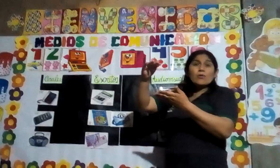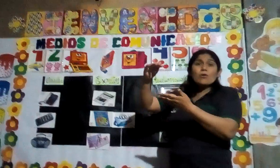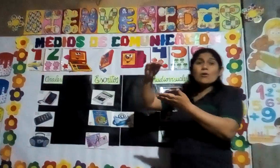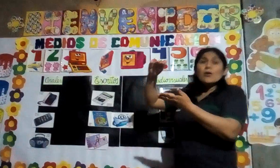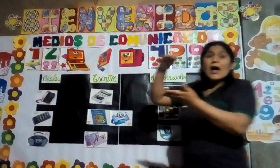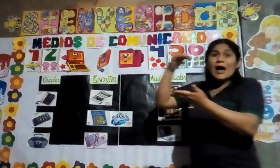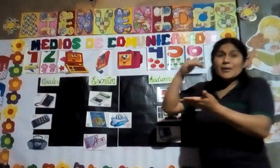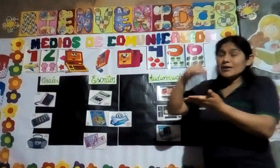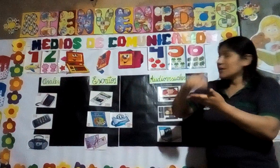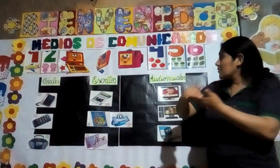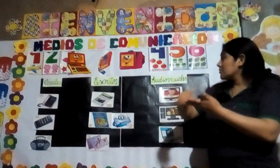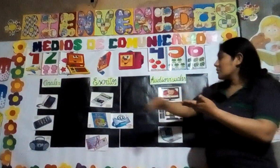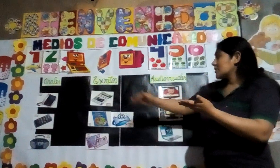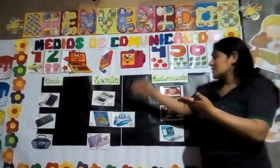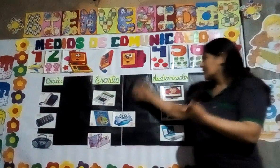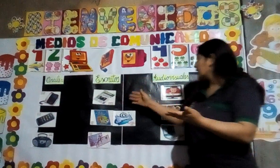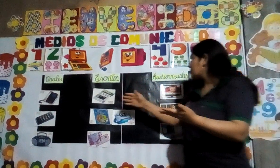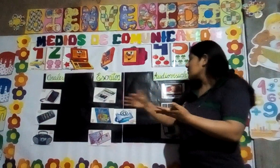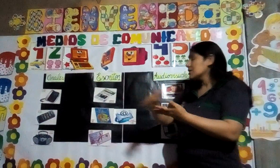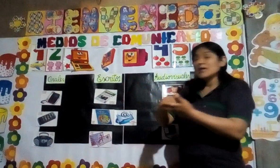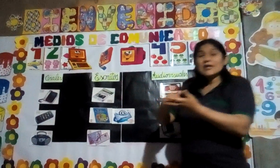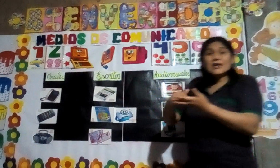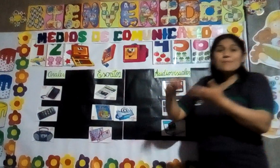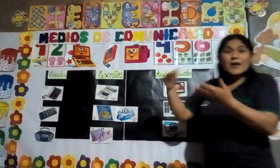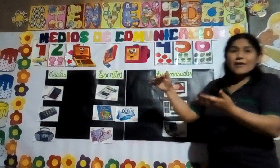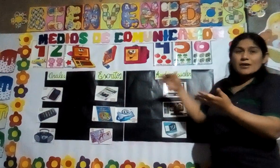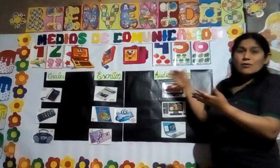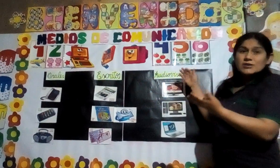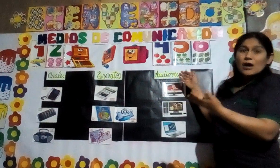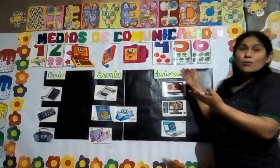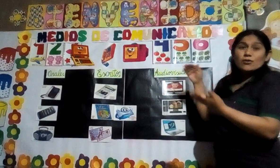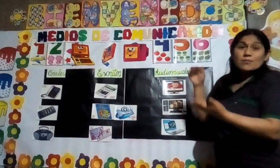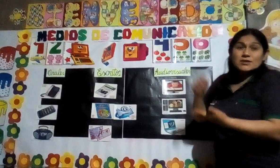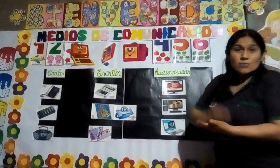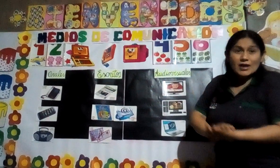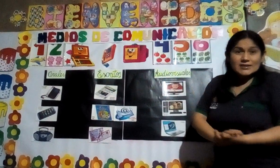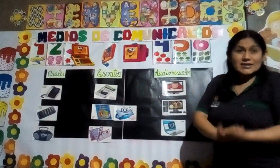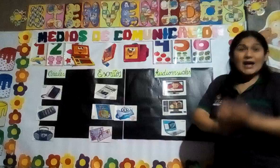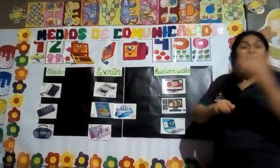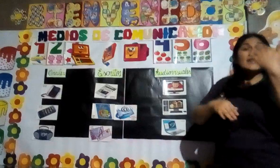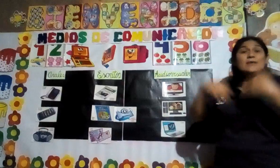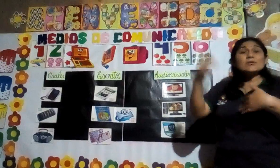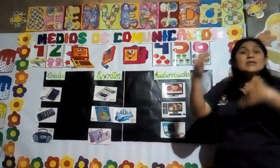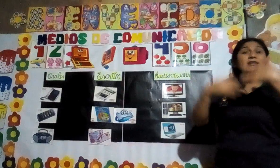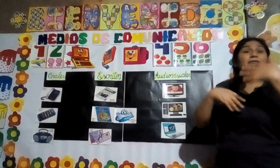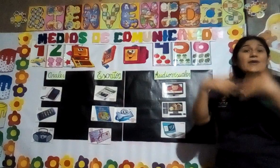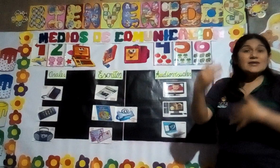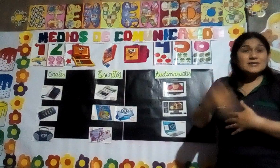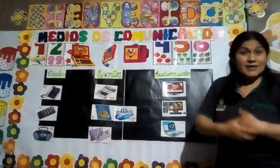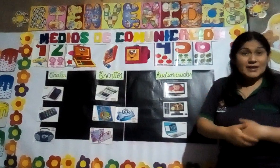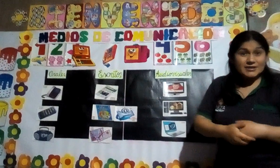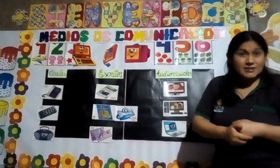rojo, amarillos los escritos y verdes los audiovisuales. Tenemos que diferenciar, ¿ya,